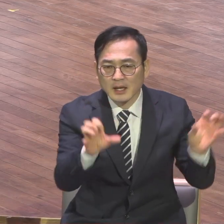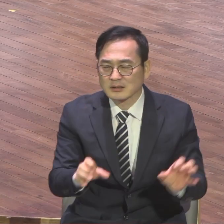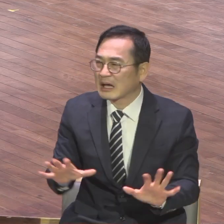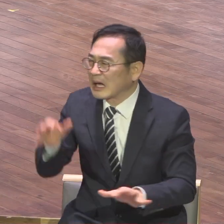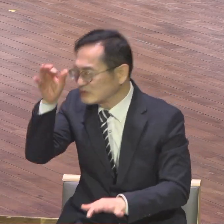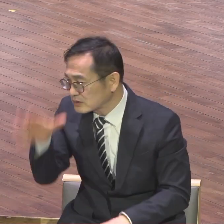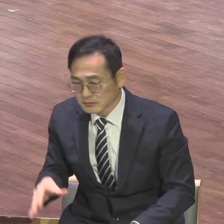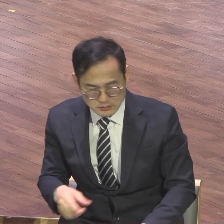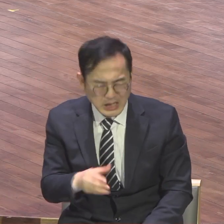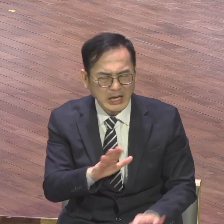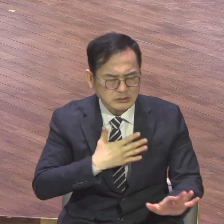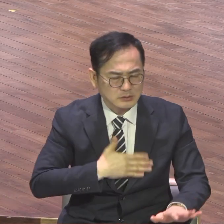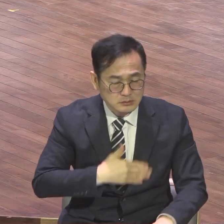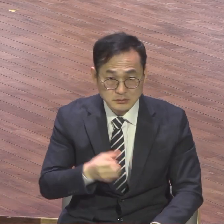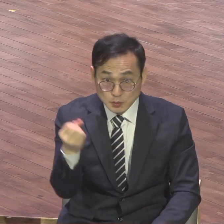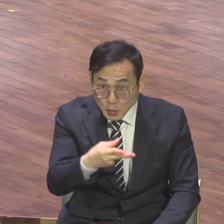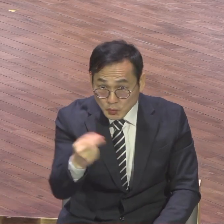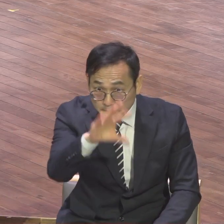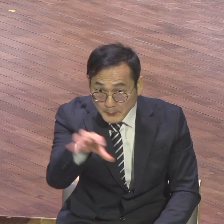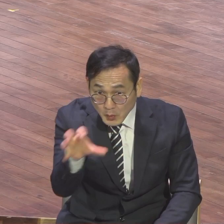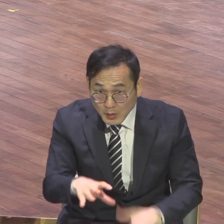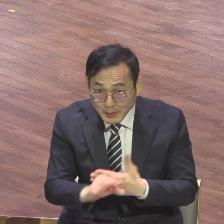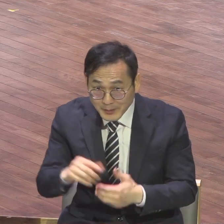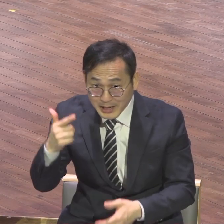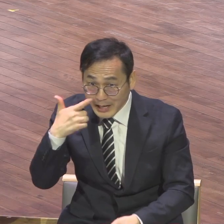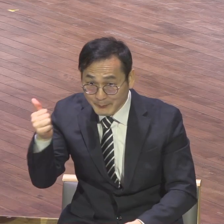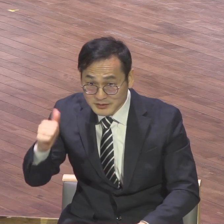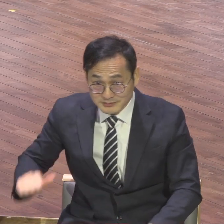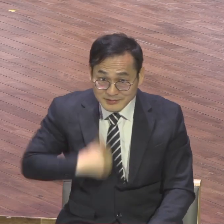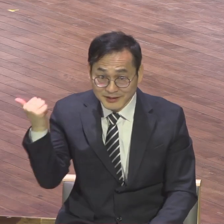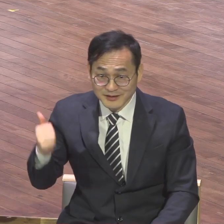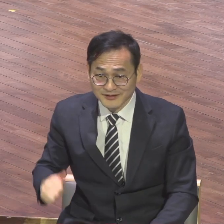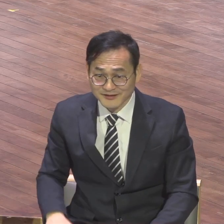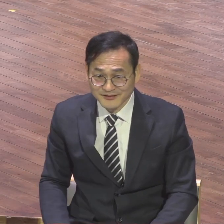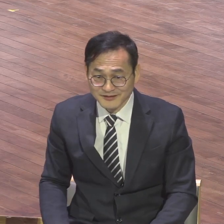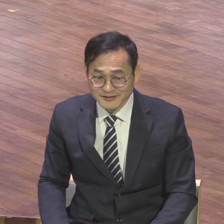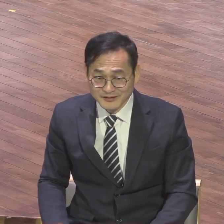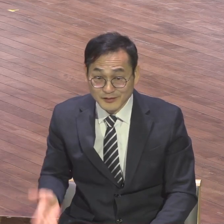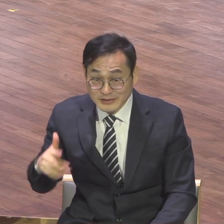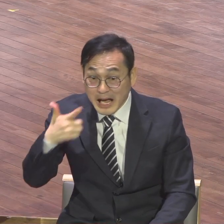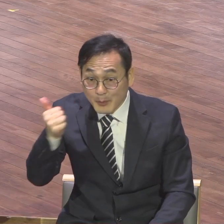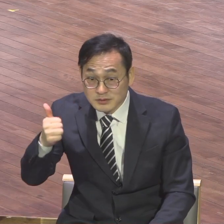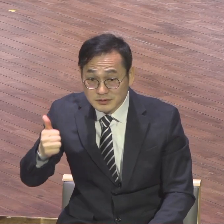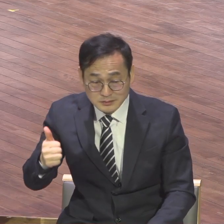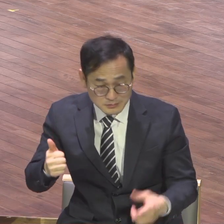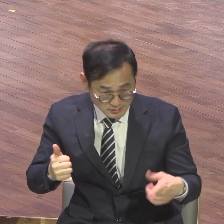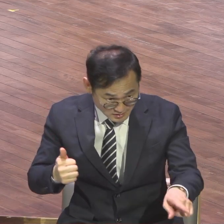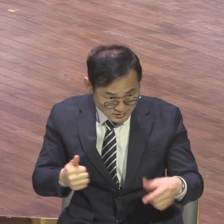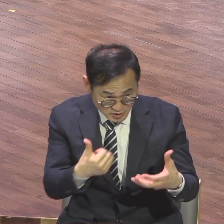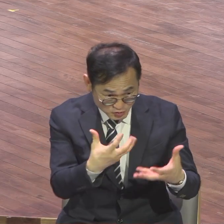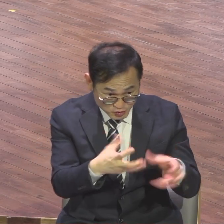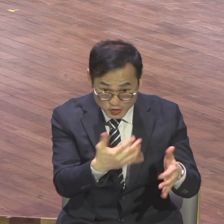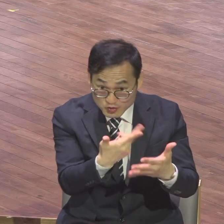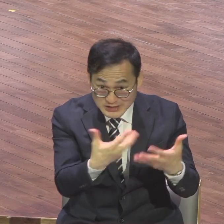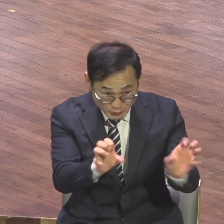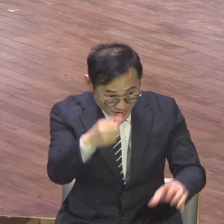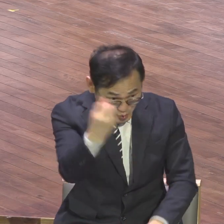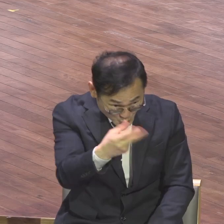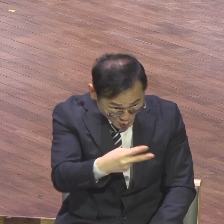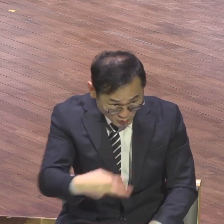그리스도 예수 안에 주어진 참 자유, 참 평안, 참 기쁨, 참 감사, 참